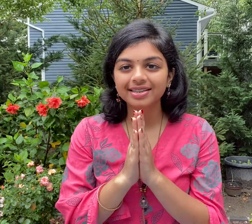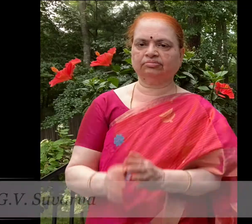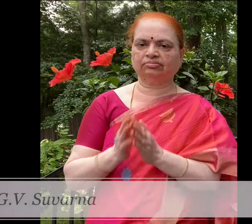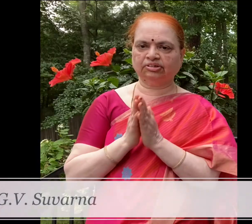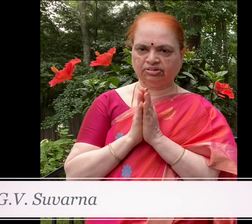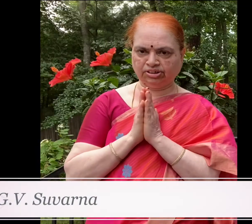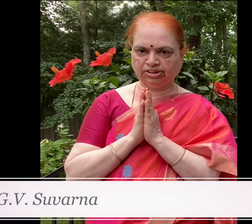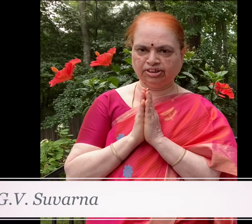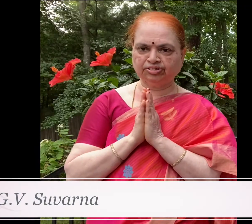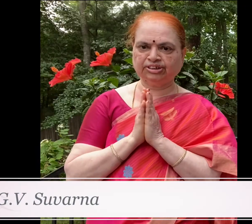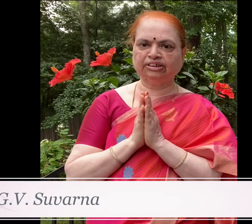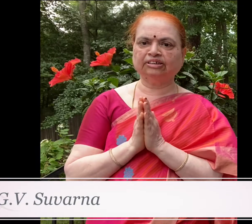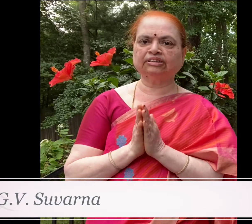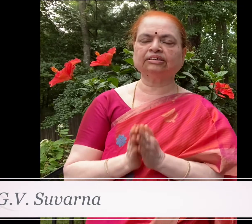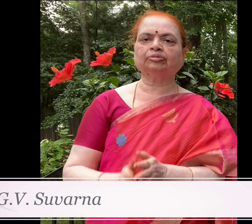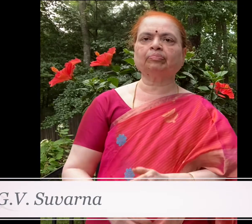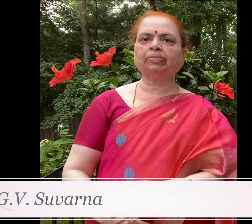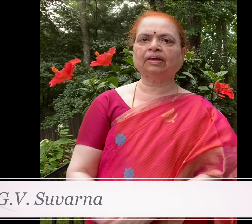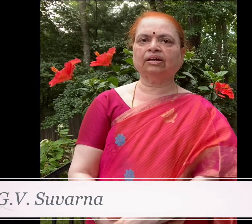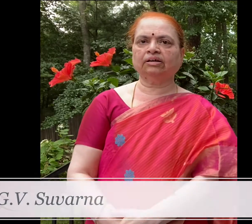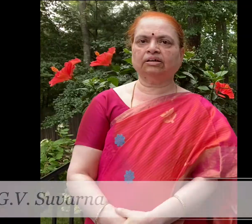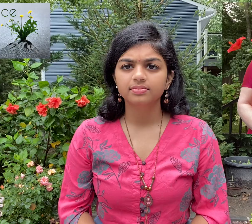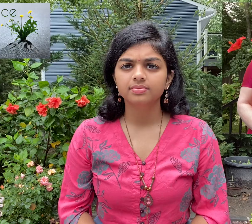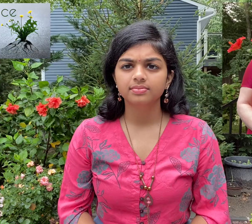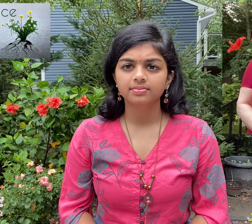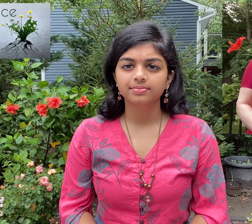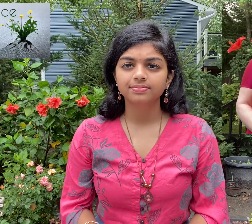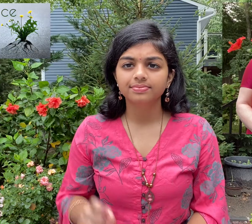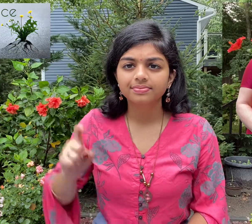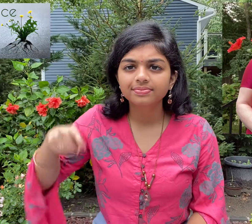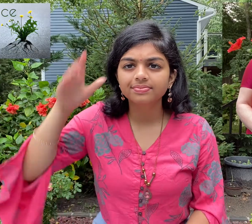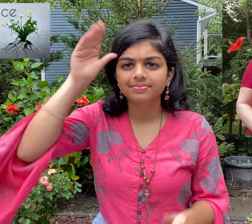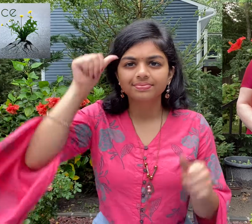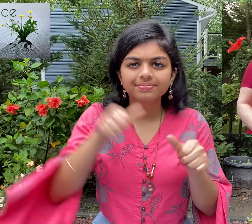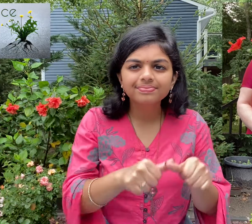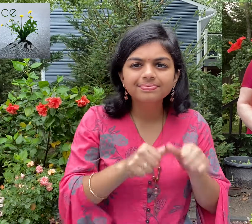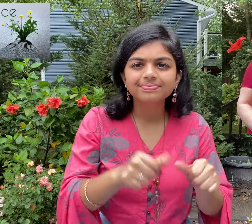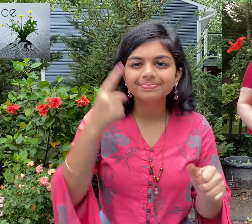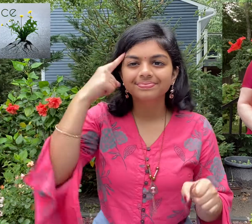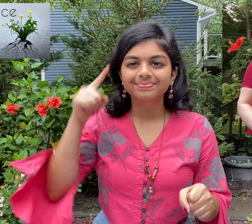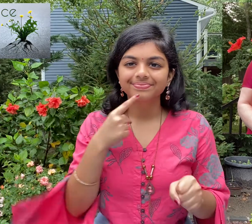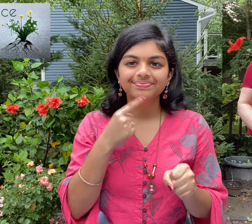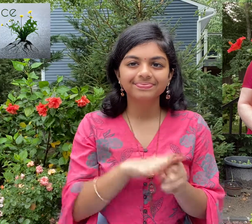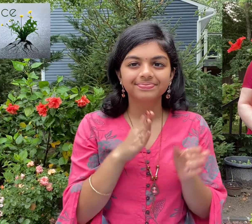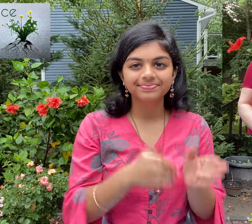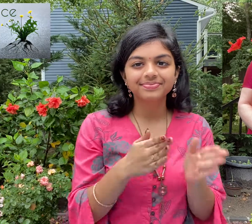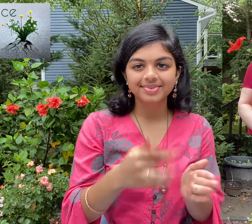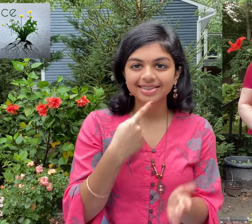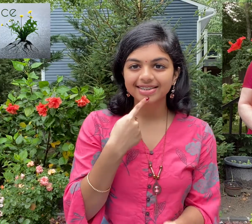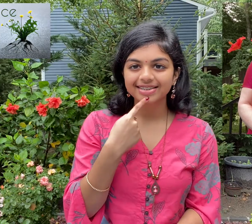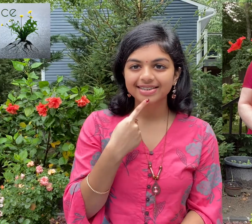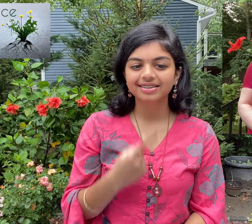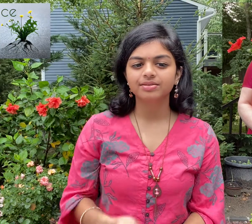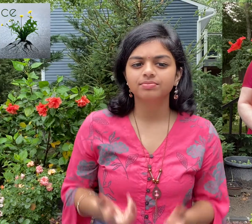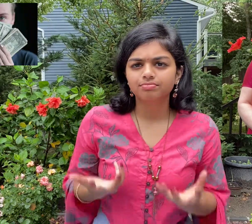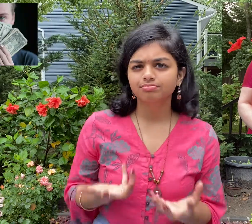Sharanarthi. Sharana Sharanarthi. Chala, Beku,